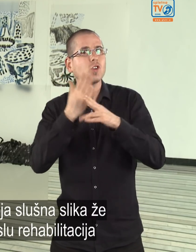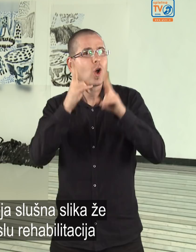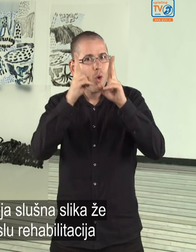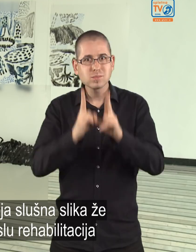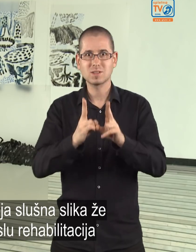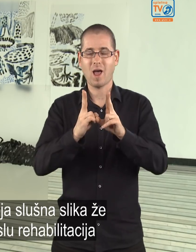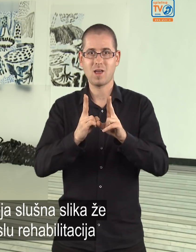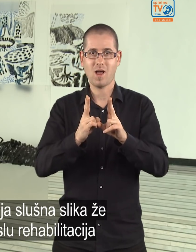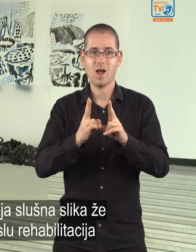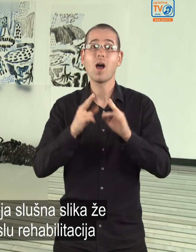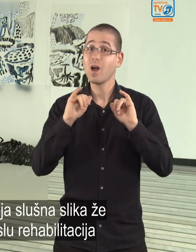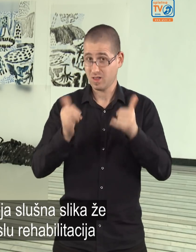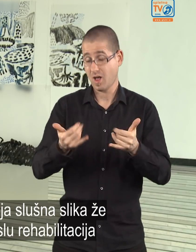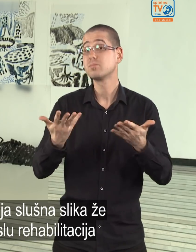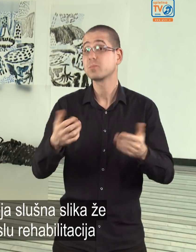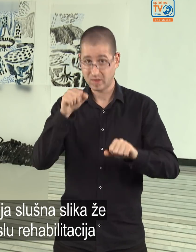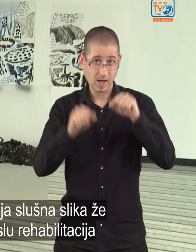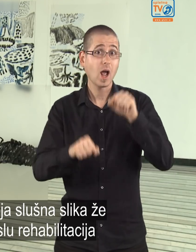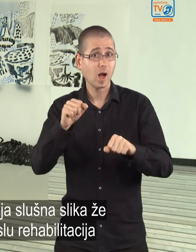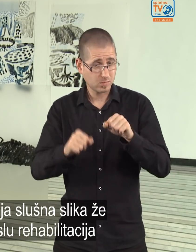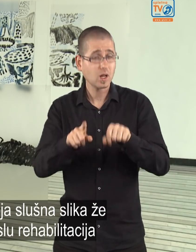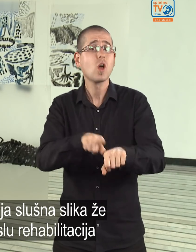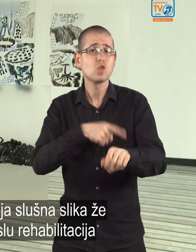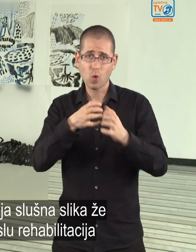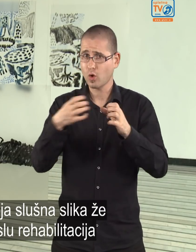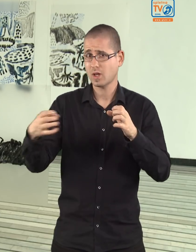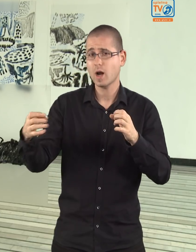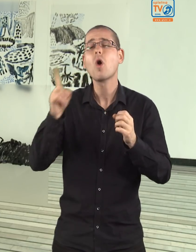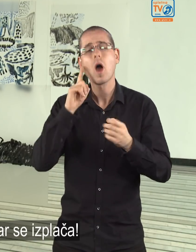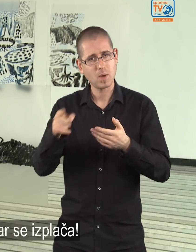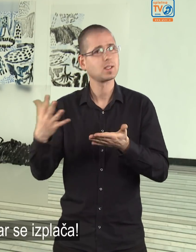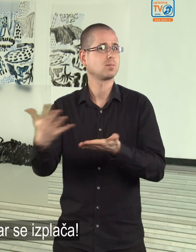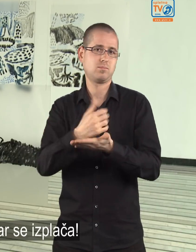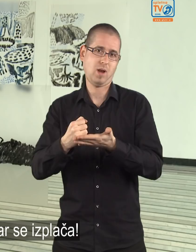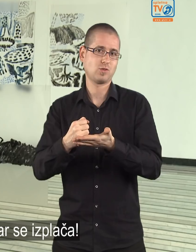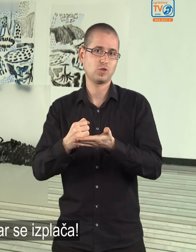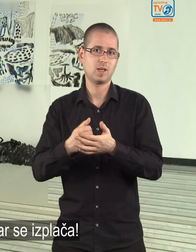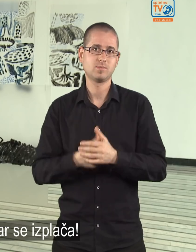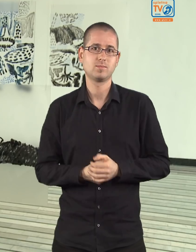tem smislu, ja, rehabilitacija je dolgotrajna, vendar se izplača.